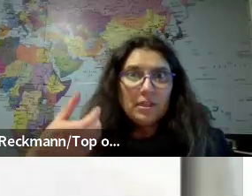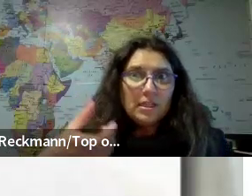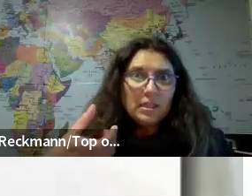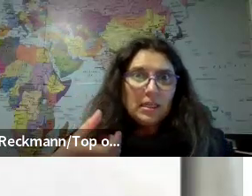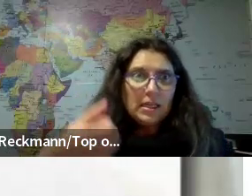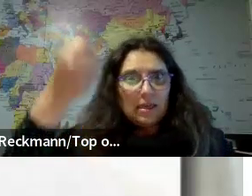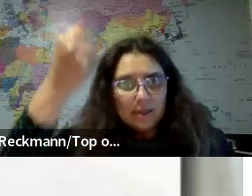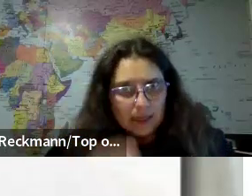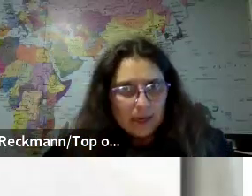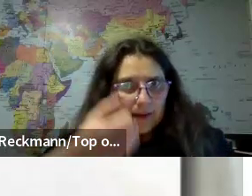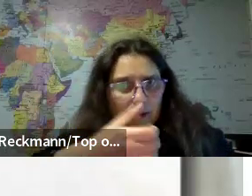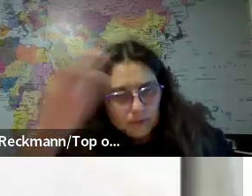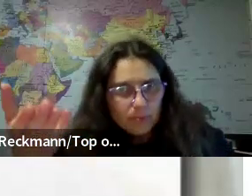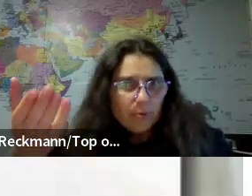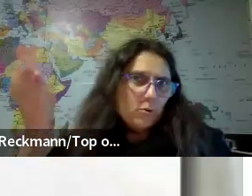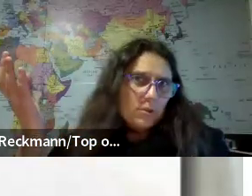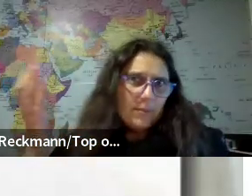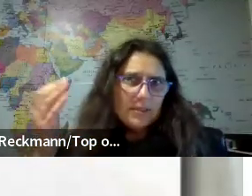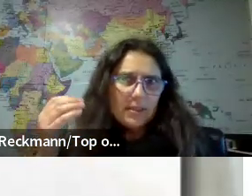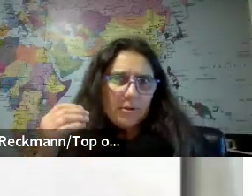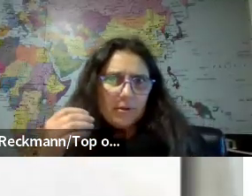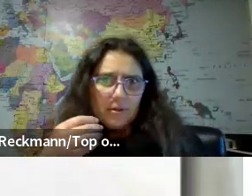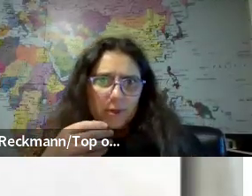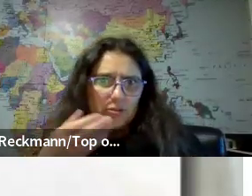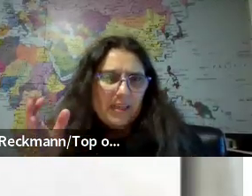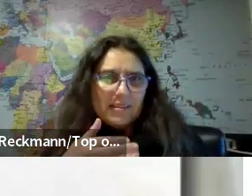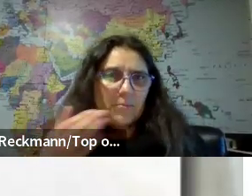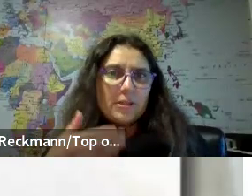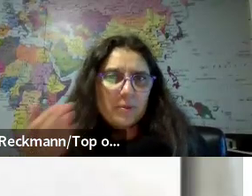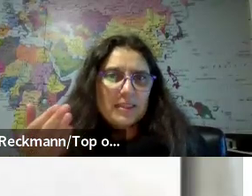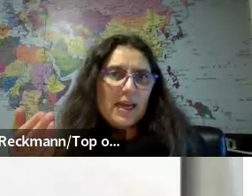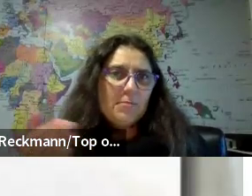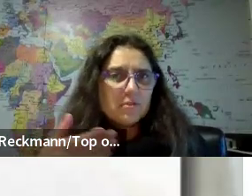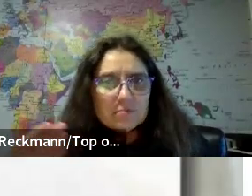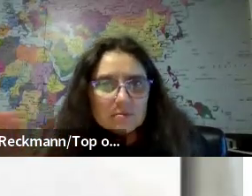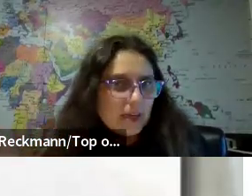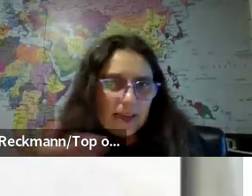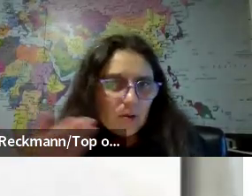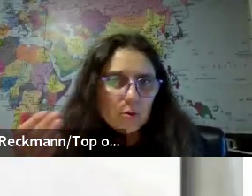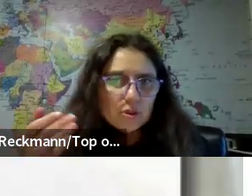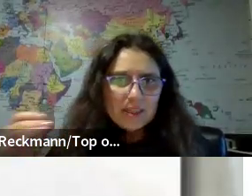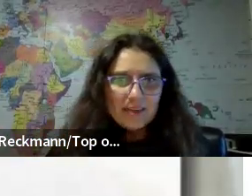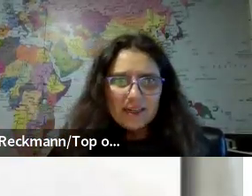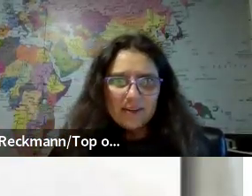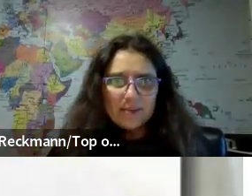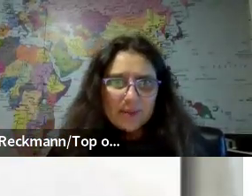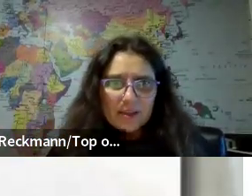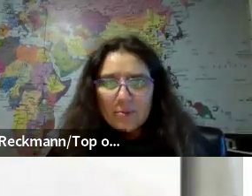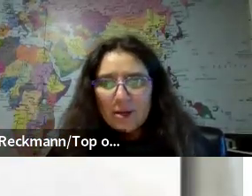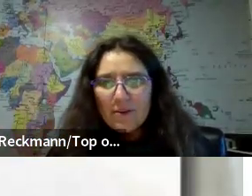foco, y caer justamente por eso, o sea, se puede tropezar, hay un montón de variables. Pero